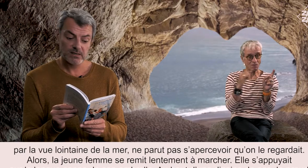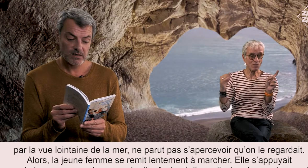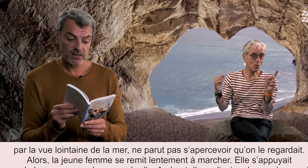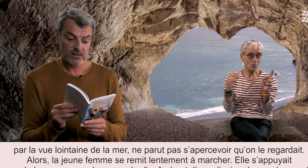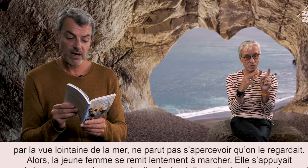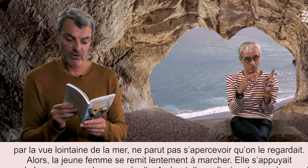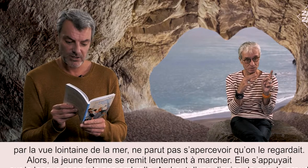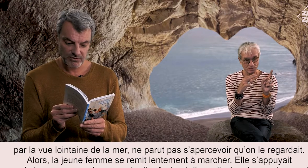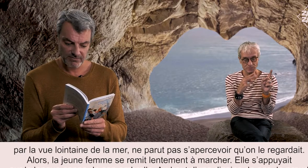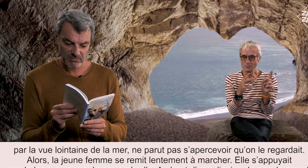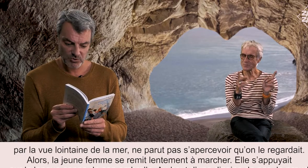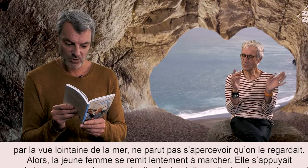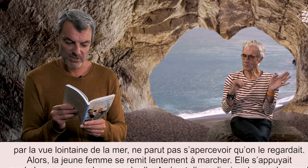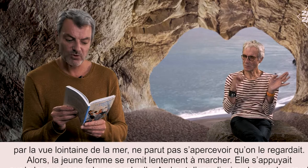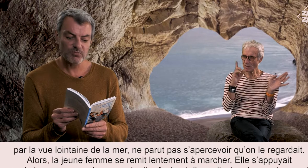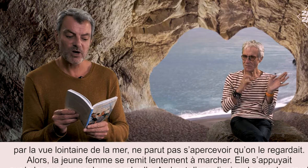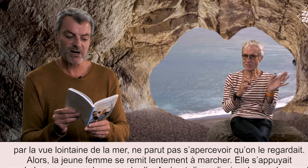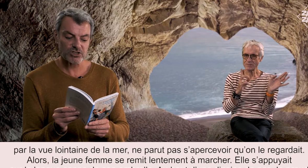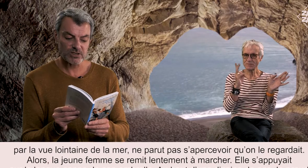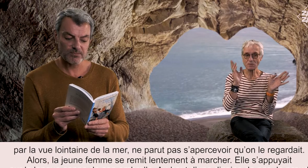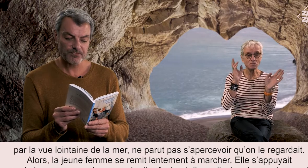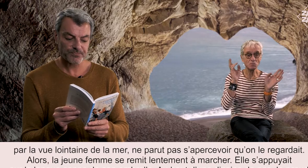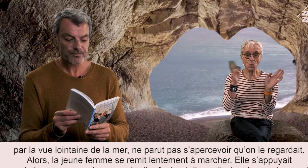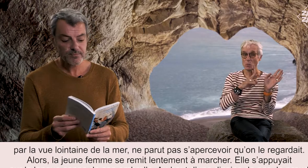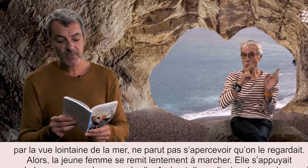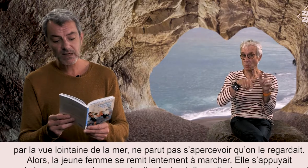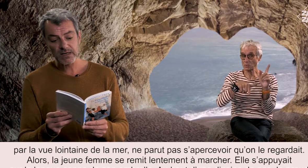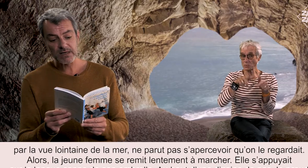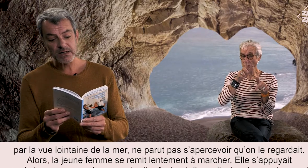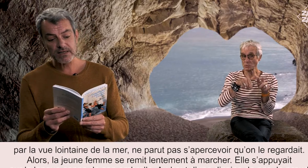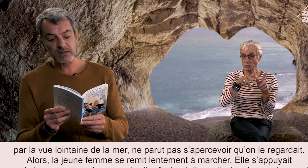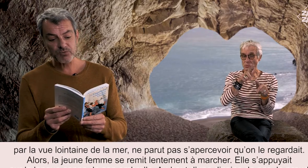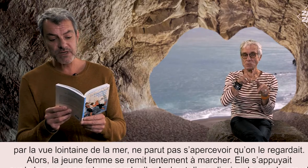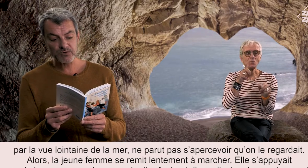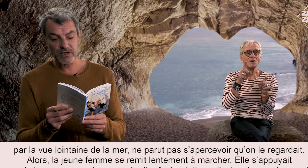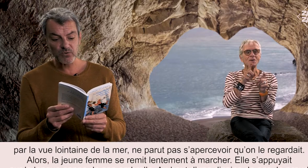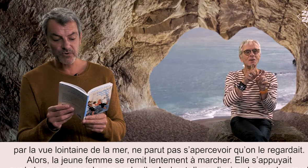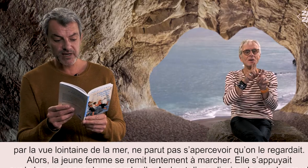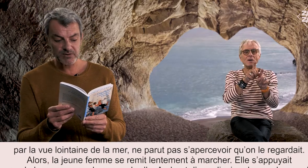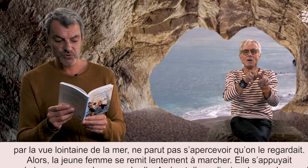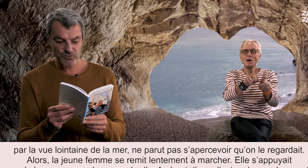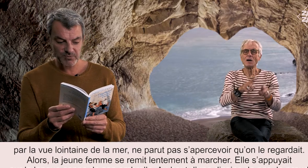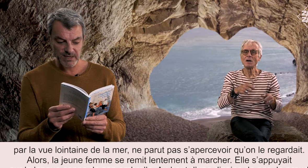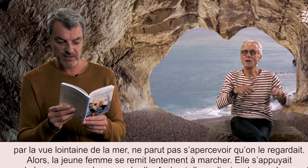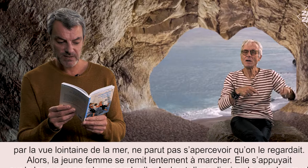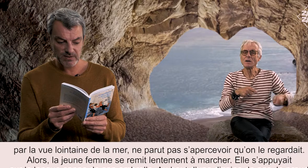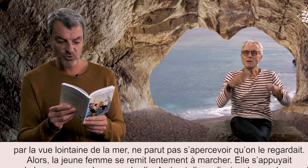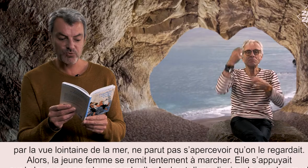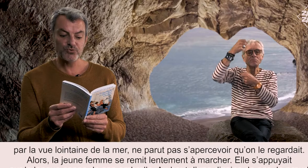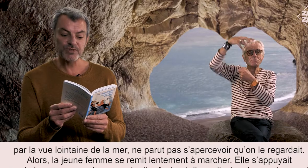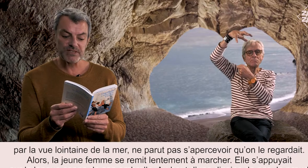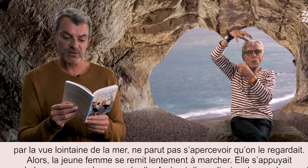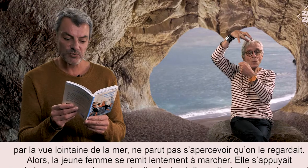regardait. Alors la jeune femme se remit lentement à marcher. Elle s'appuyait sur la longue canne de son ombrelle.